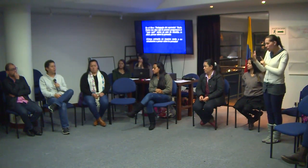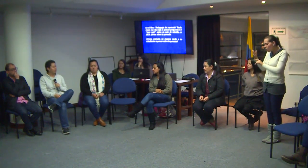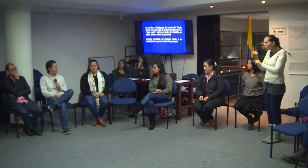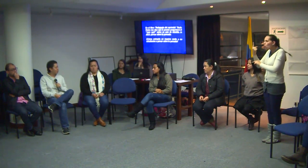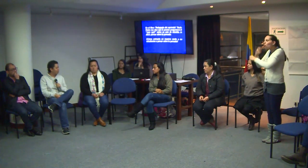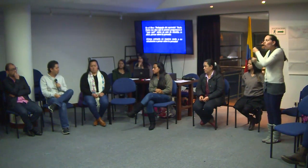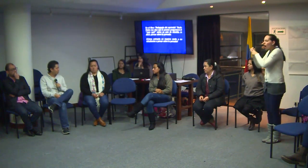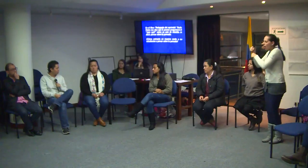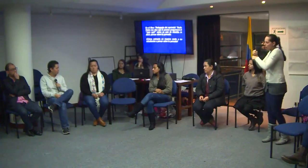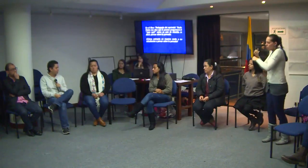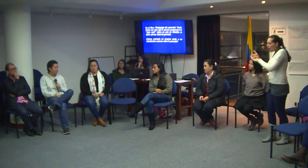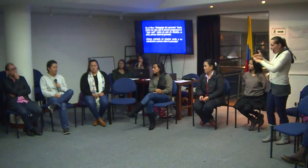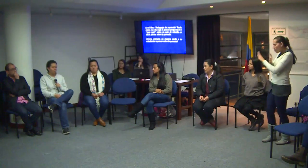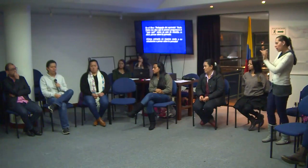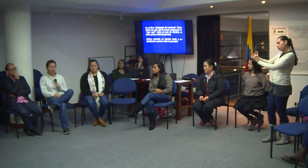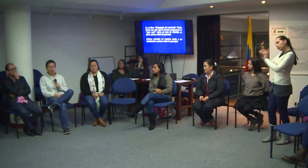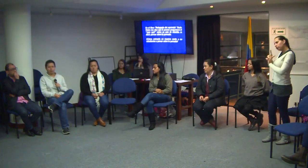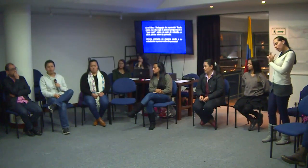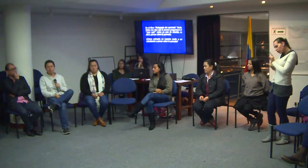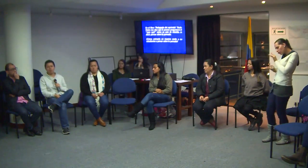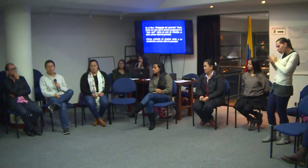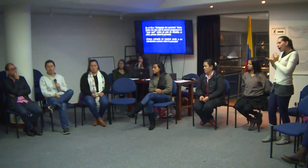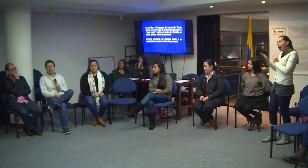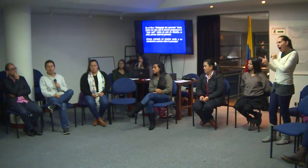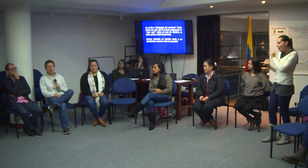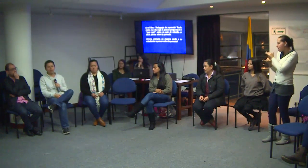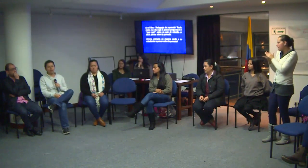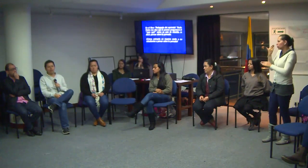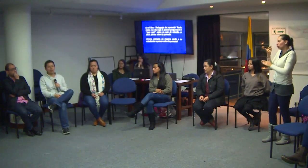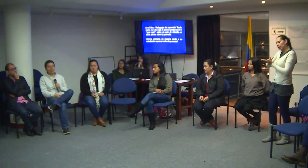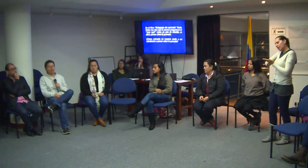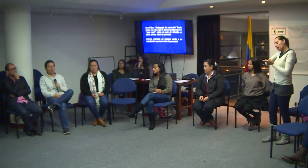de graduarme empecé como intérprete, porque no solamente